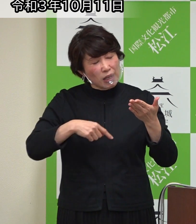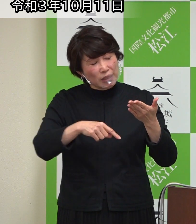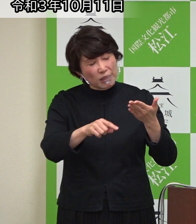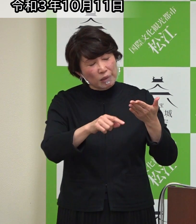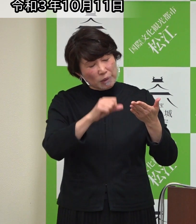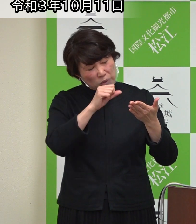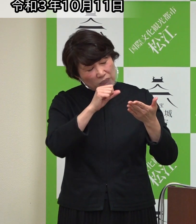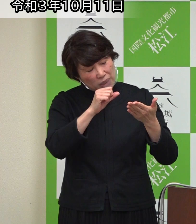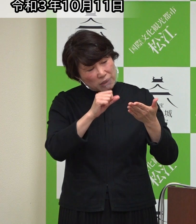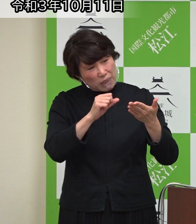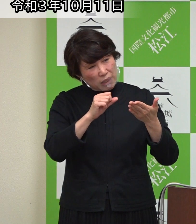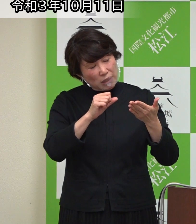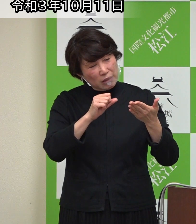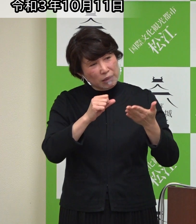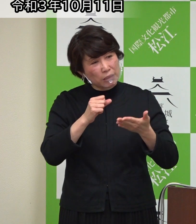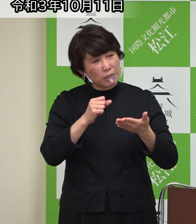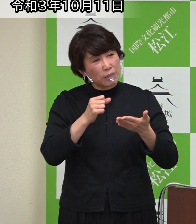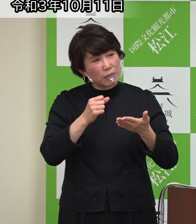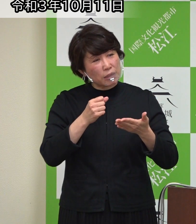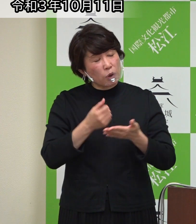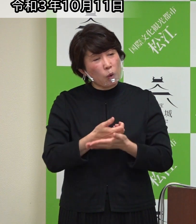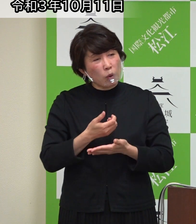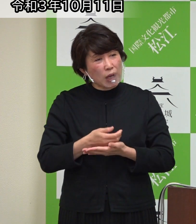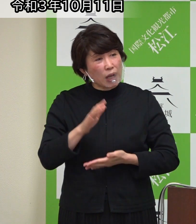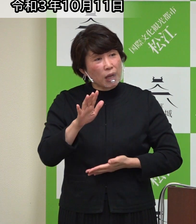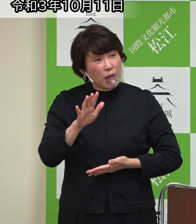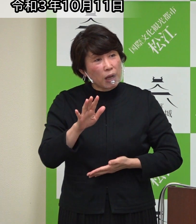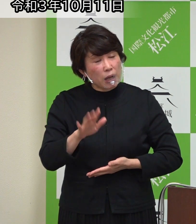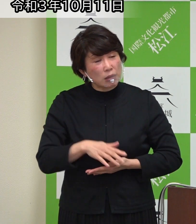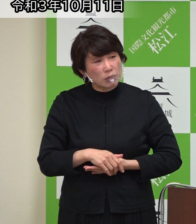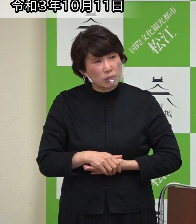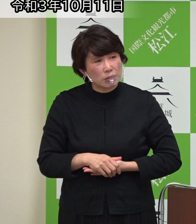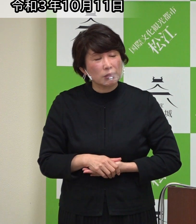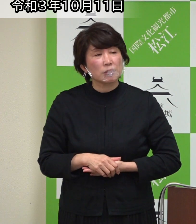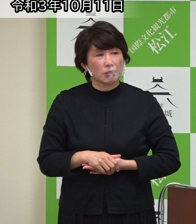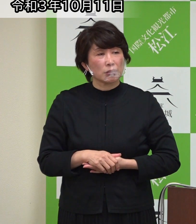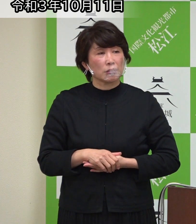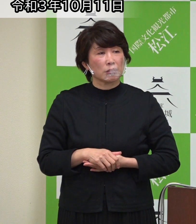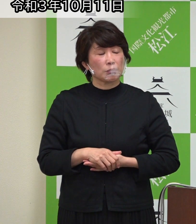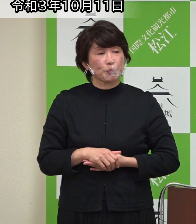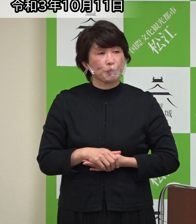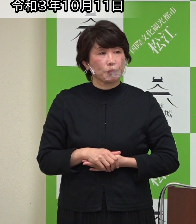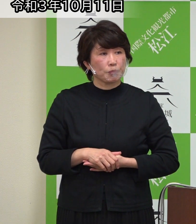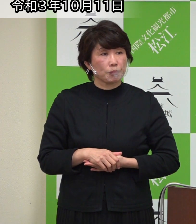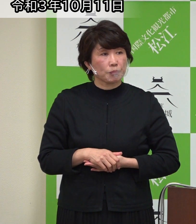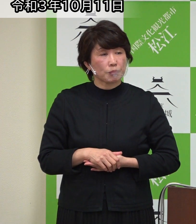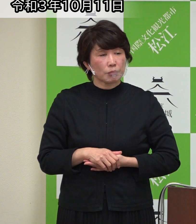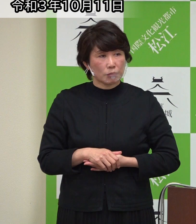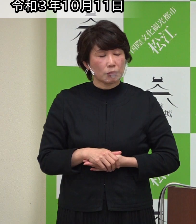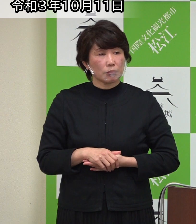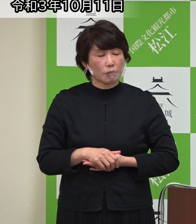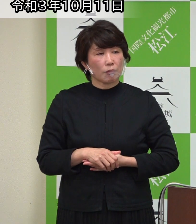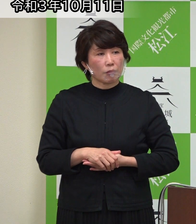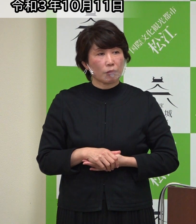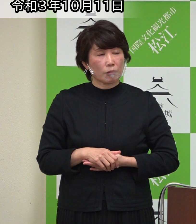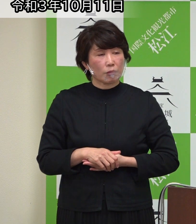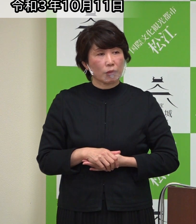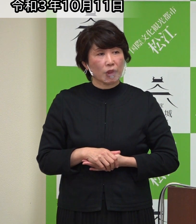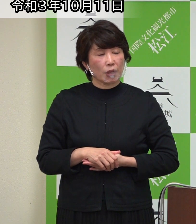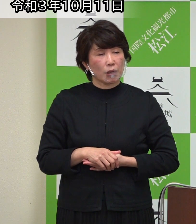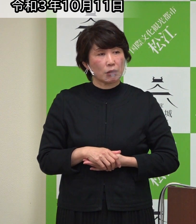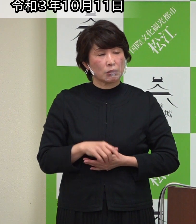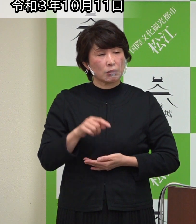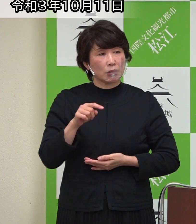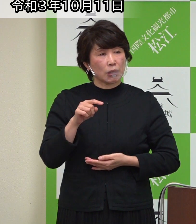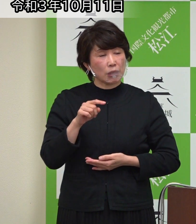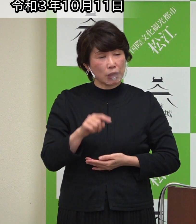ことも多々あってですね、あの、まあ、市役所にお勤めの皆さんあのたくさんいらっしゃると思うので、その中でも特